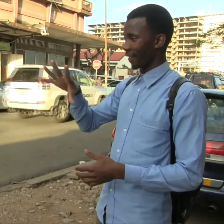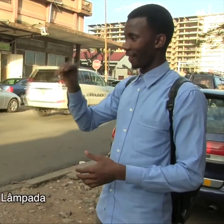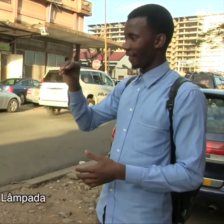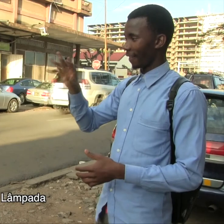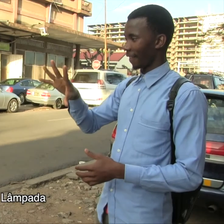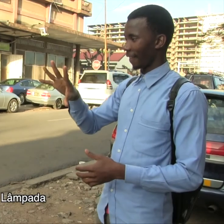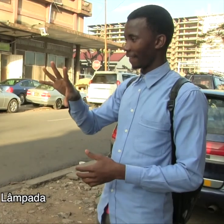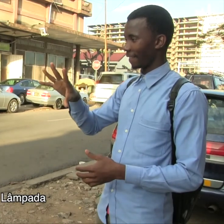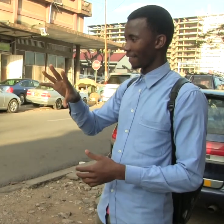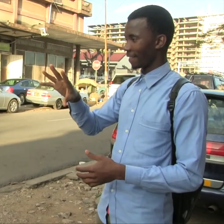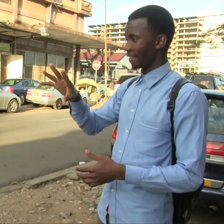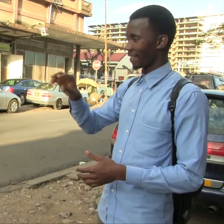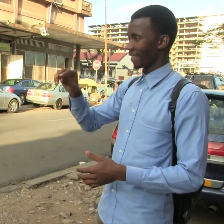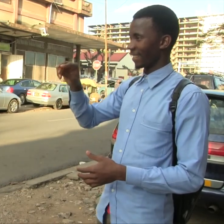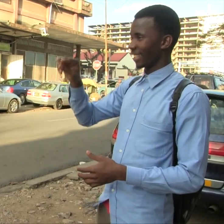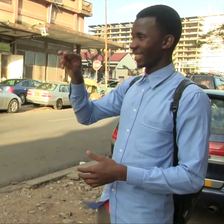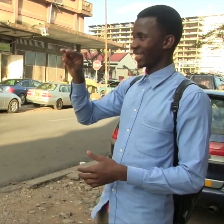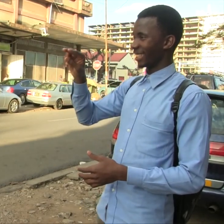lâmpada.